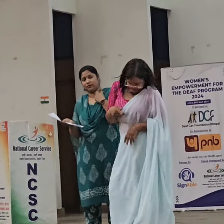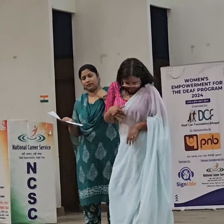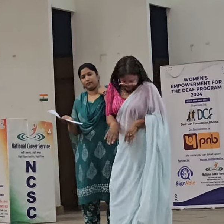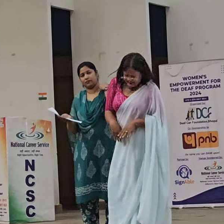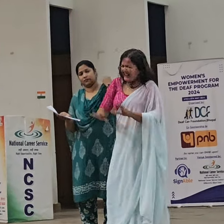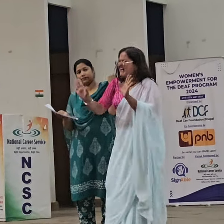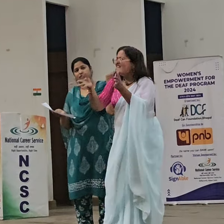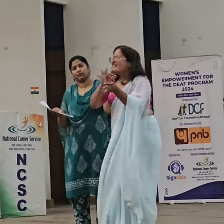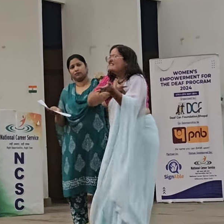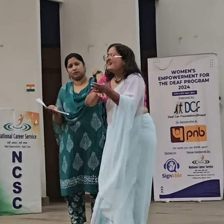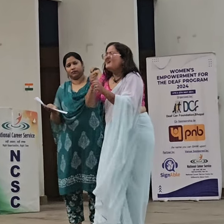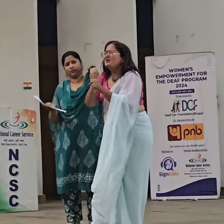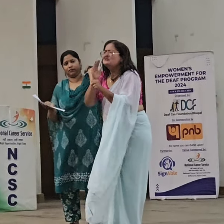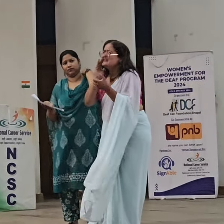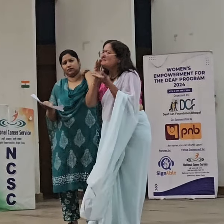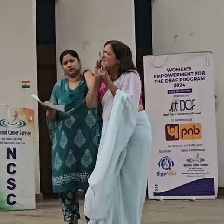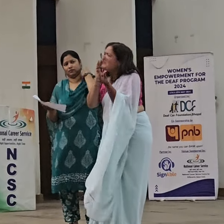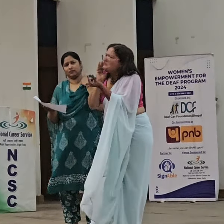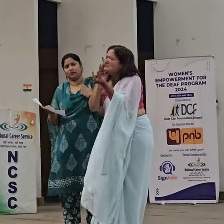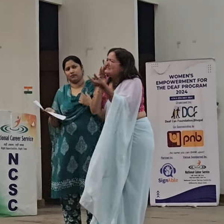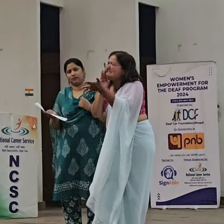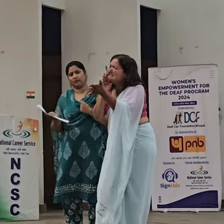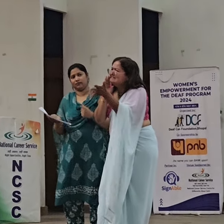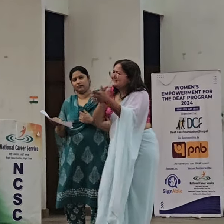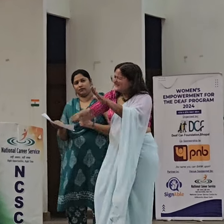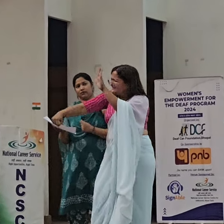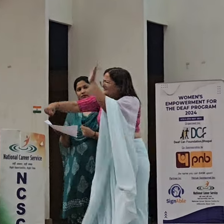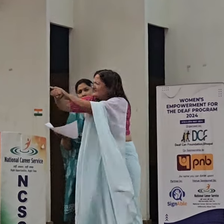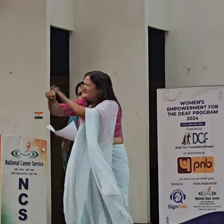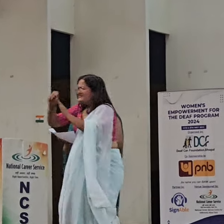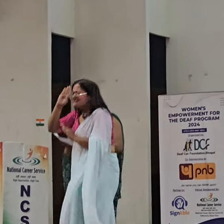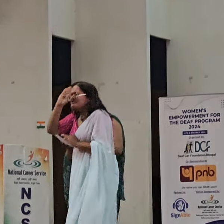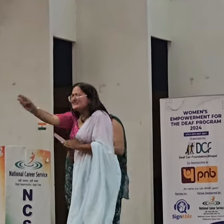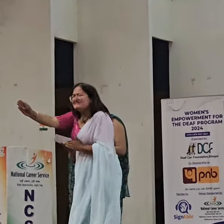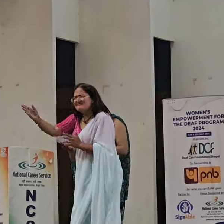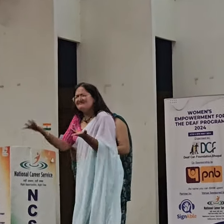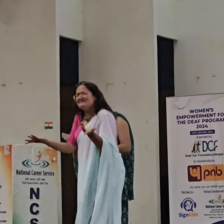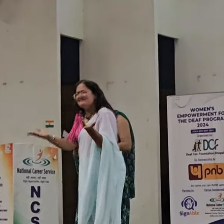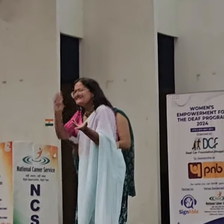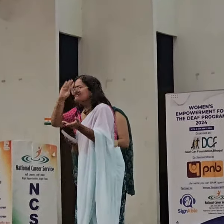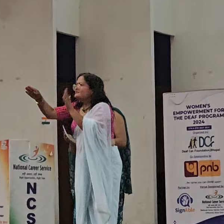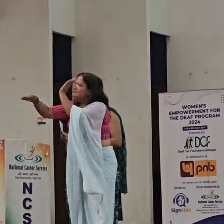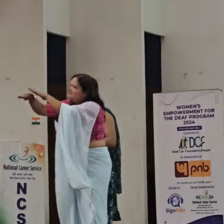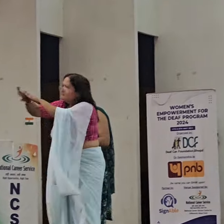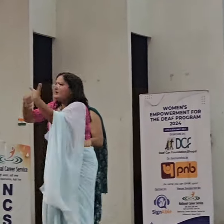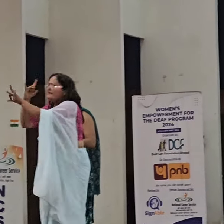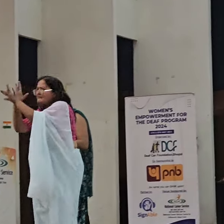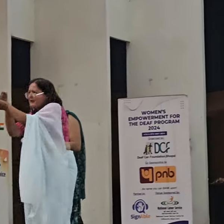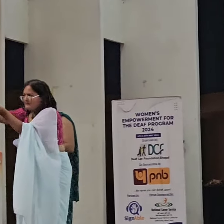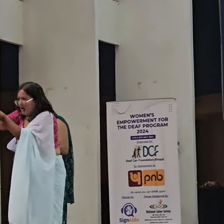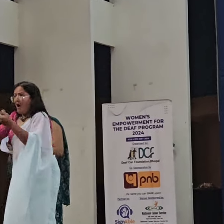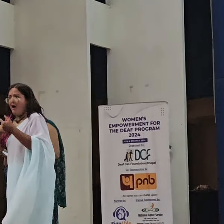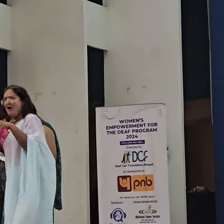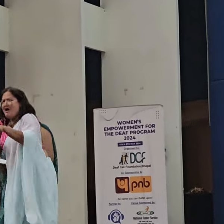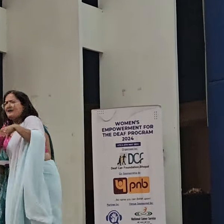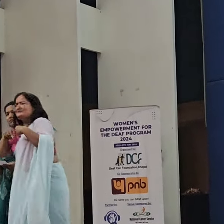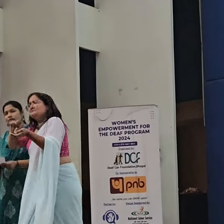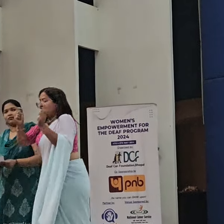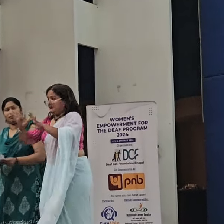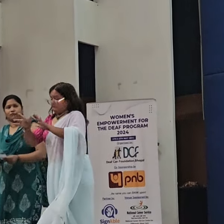हैं साइन समझ में नहीं आया, इसको आपको कोशिश करने से कुछ नहीं मिलेगा, इससे अच्छा है कि आप डायरेक्टली उन्हें बोले कि प्लीज आप मेरे को प्लीज आप उन्हें फीडबैक दीजिए